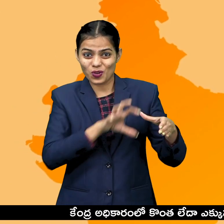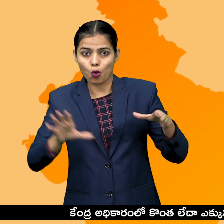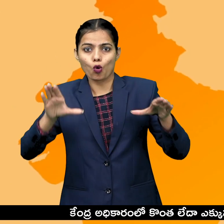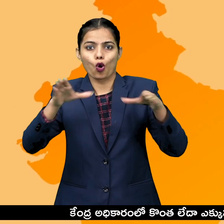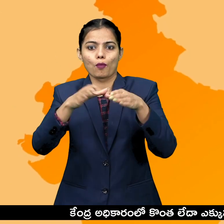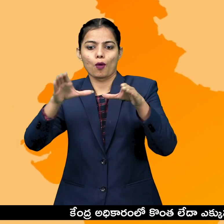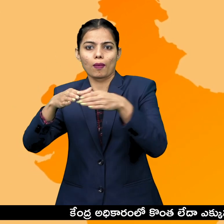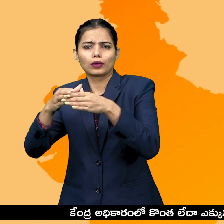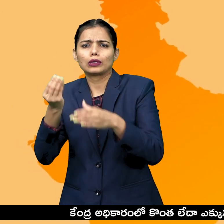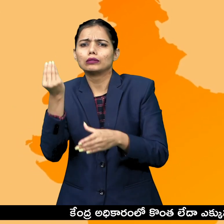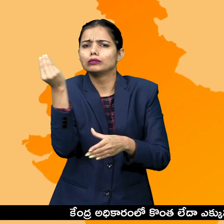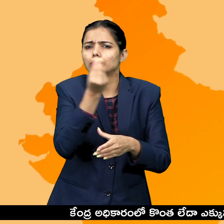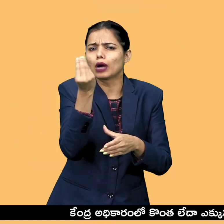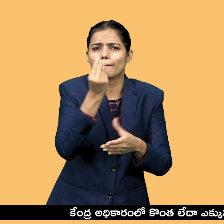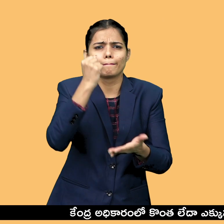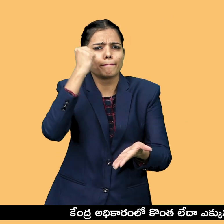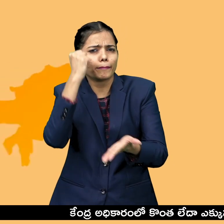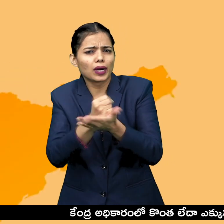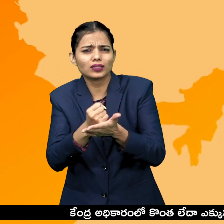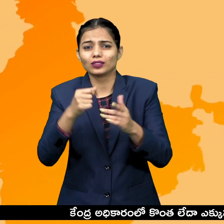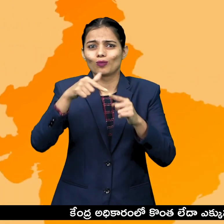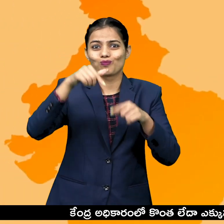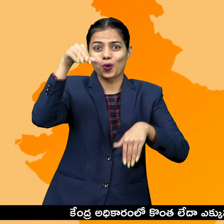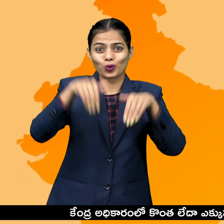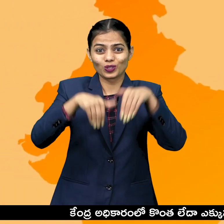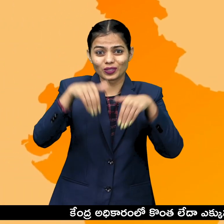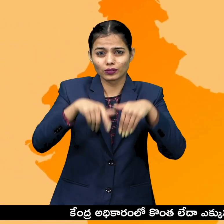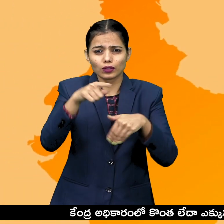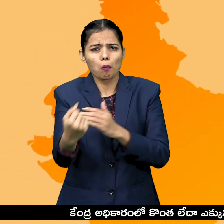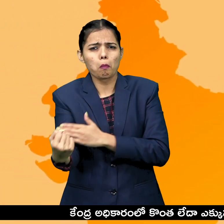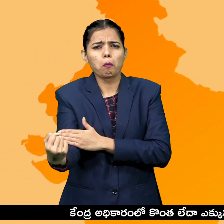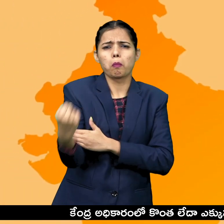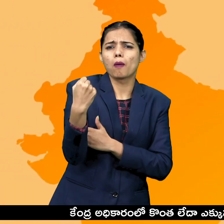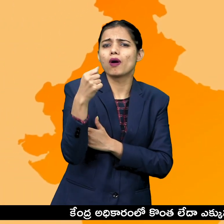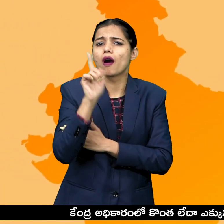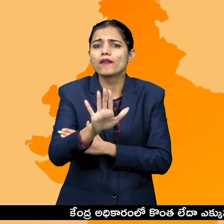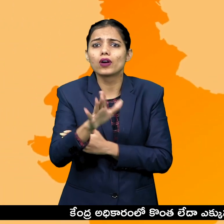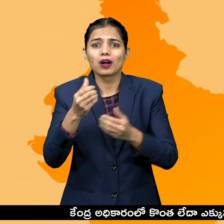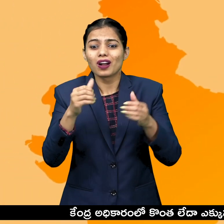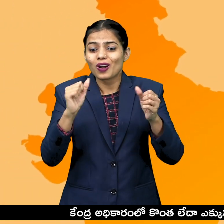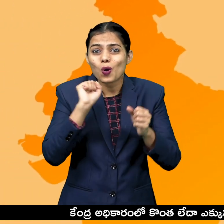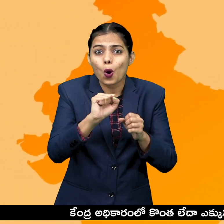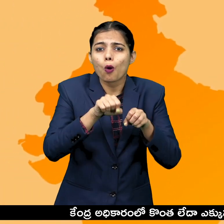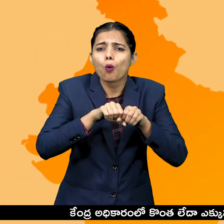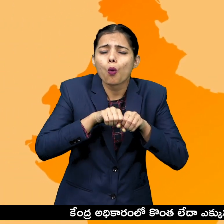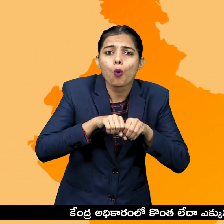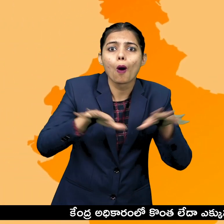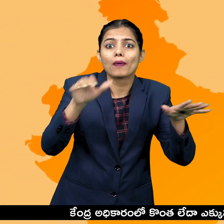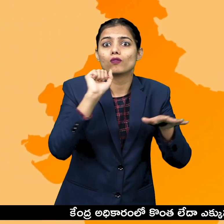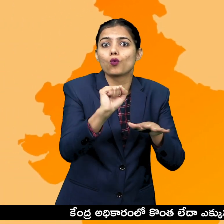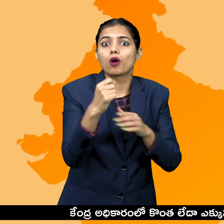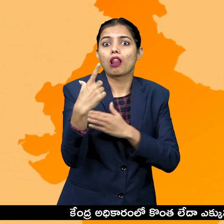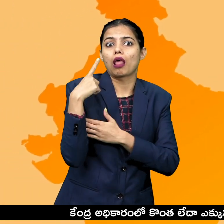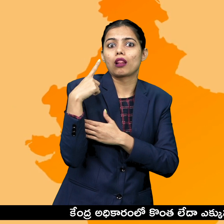కేంద్ర అధికారంలో కొంత లేదా ఎక్కువ రాజకీయ అధికారం కలిగిన రాష్ట్రాల యూనియన్.